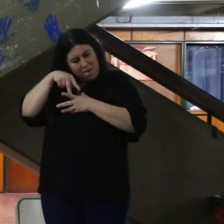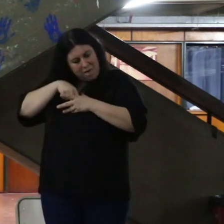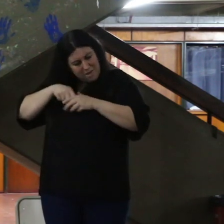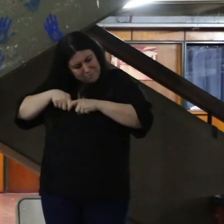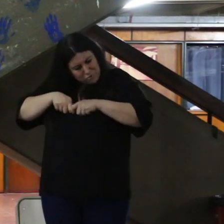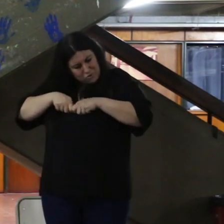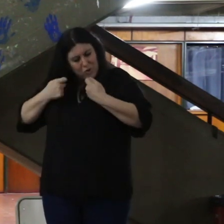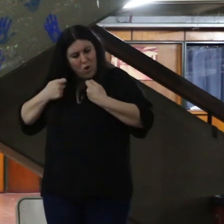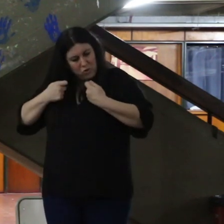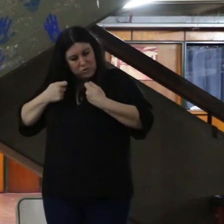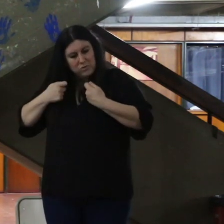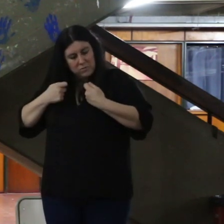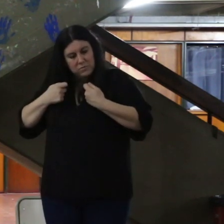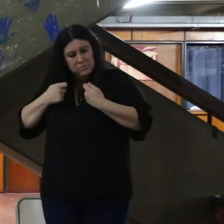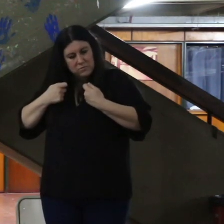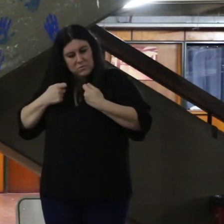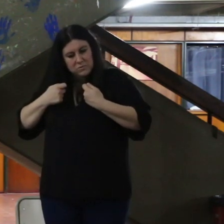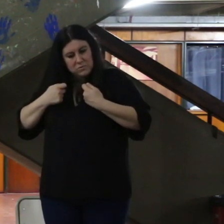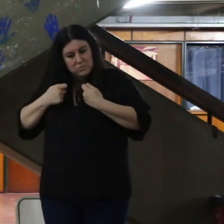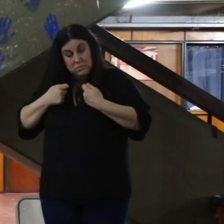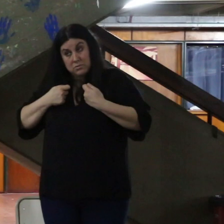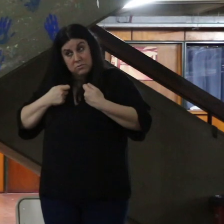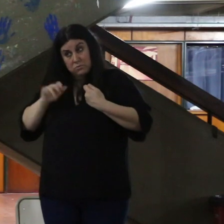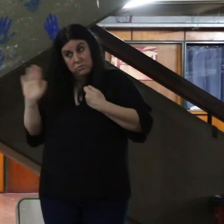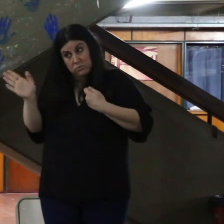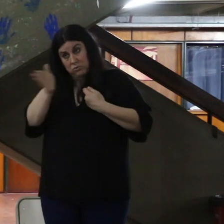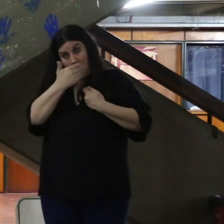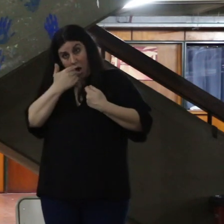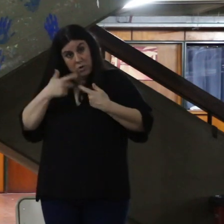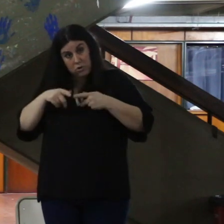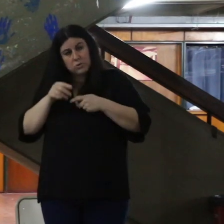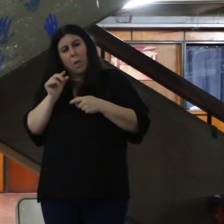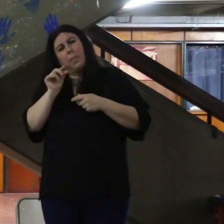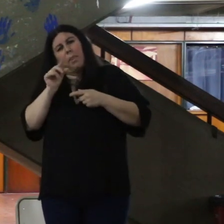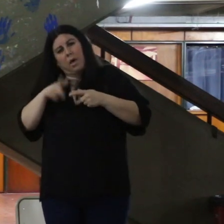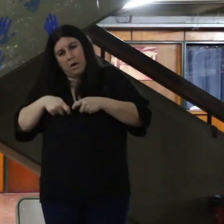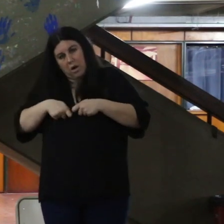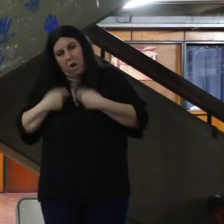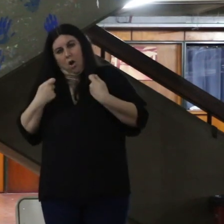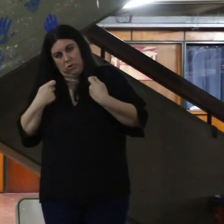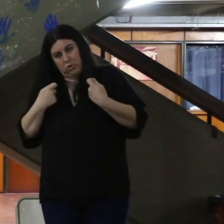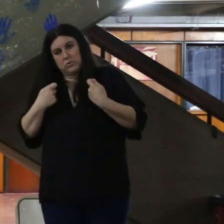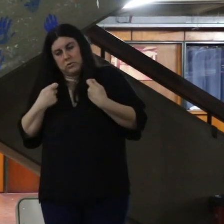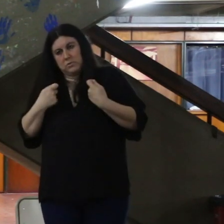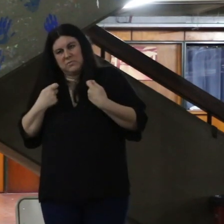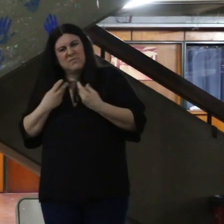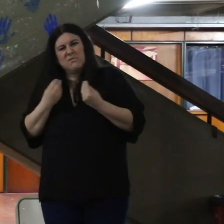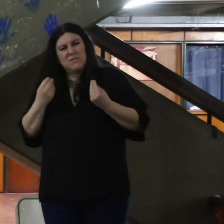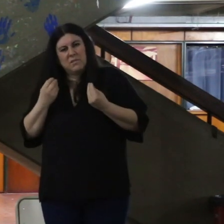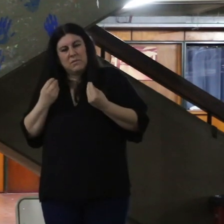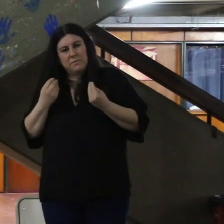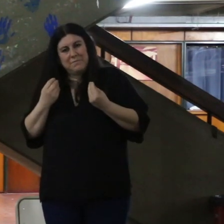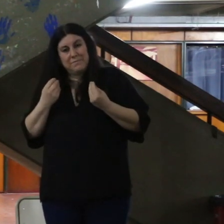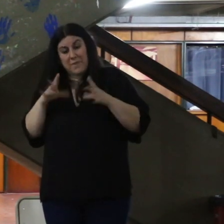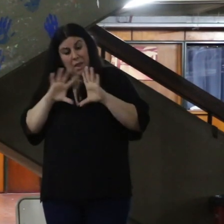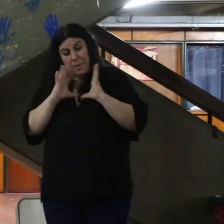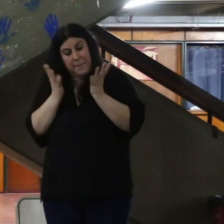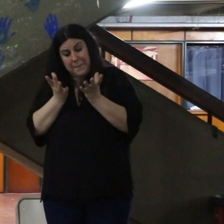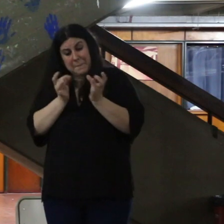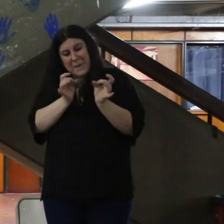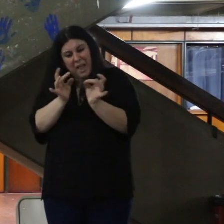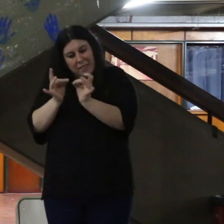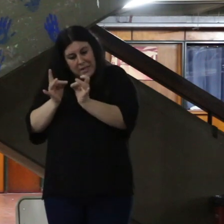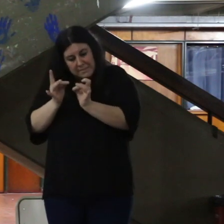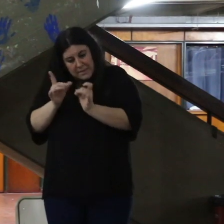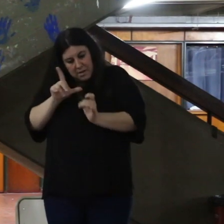Que estamos rotos, todos estamos un poco rotos, ¿sí? La pandemia nos